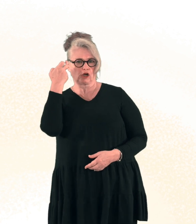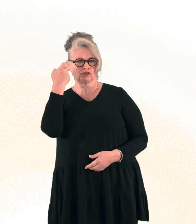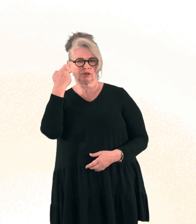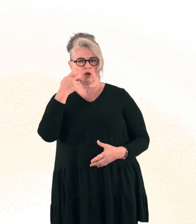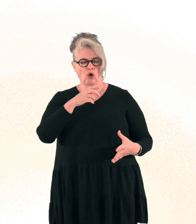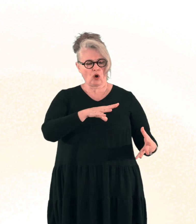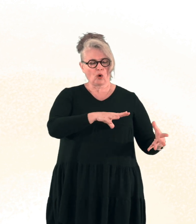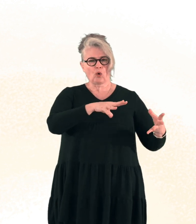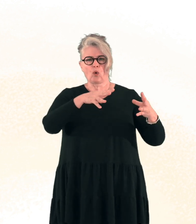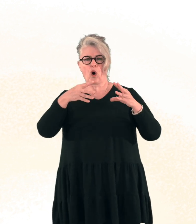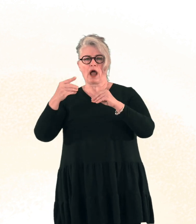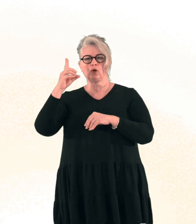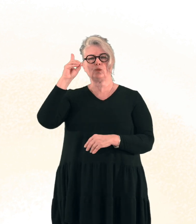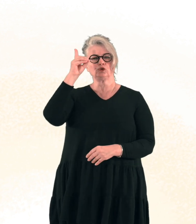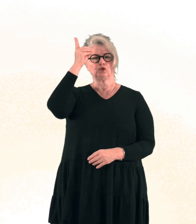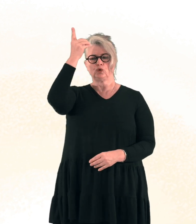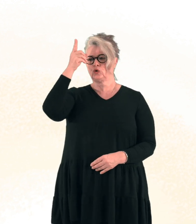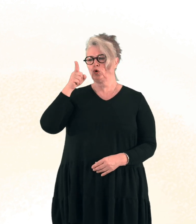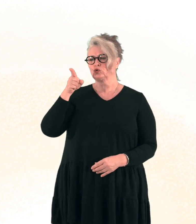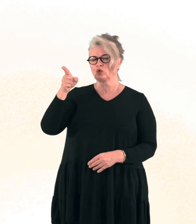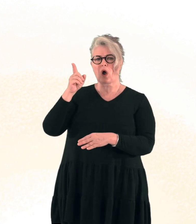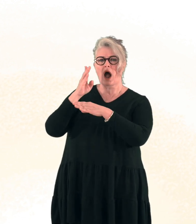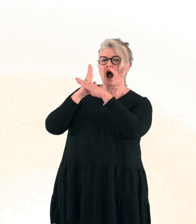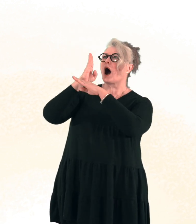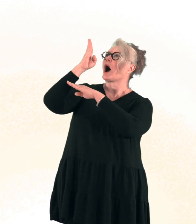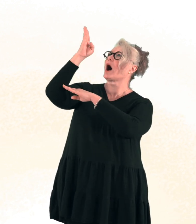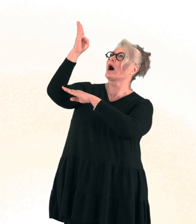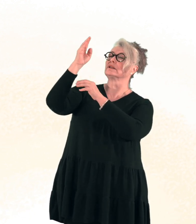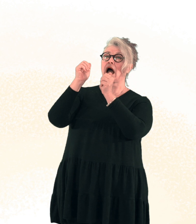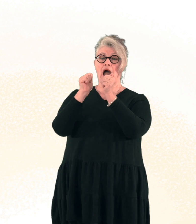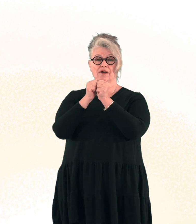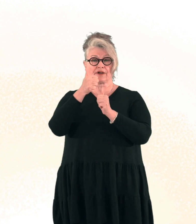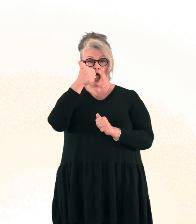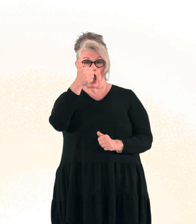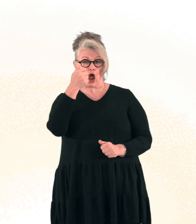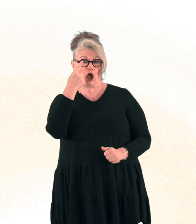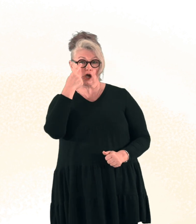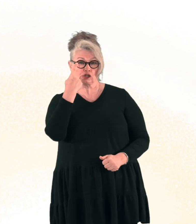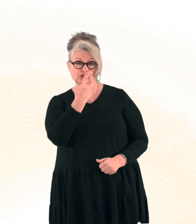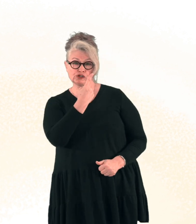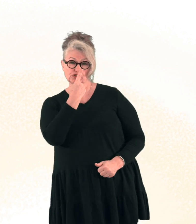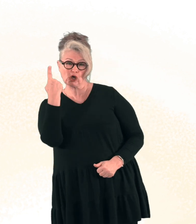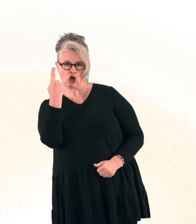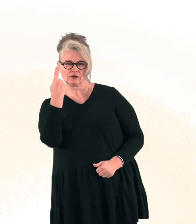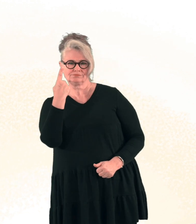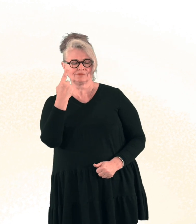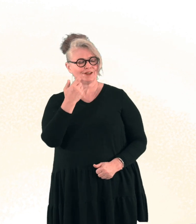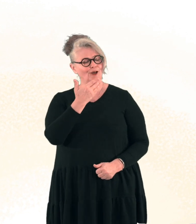arrache-le pour toi il vaut mieux entrer dans le Royaume de Dieu avec un seul œil